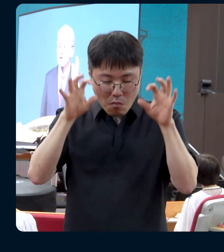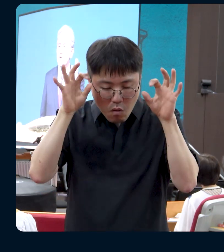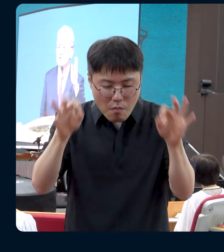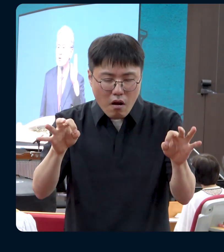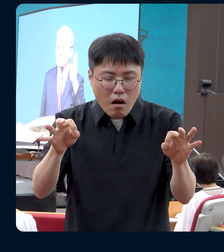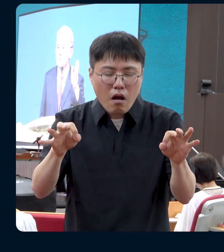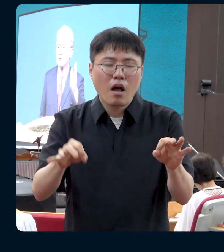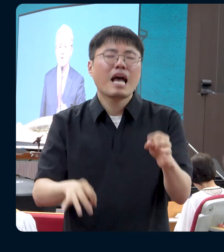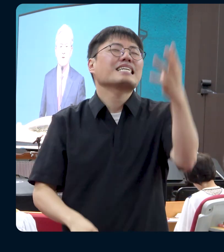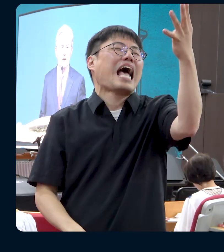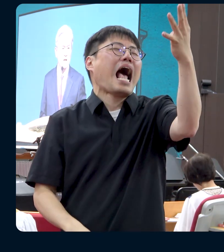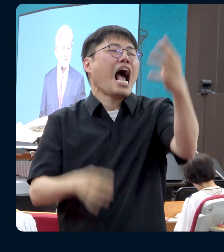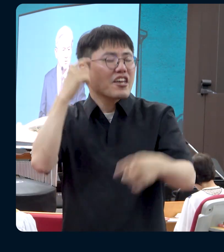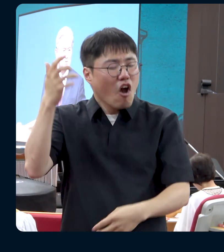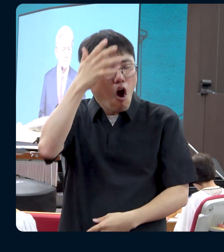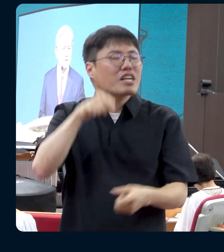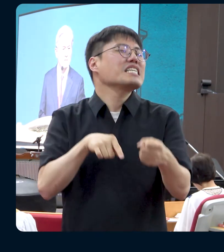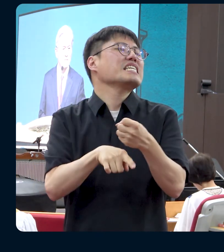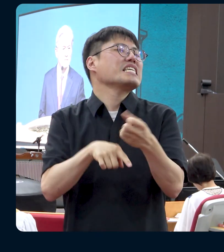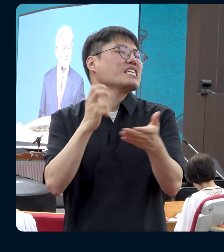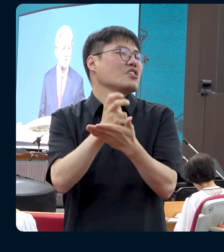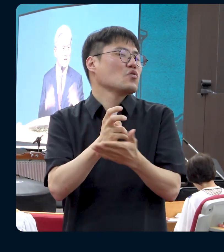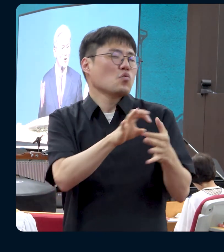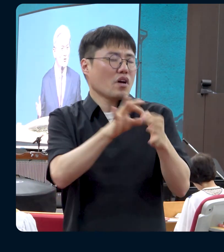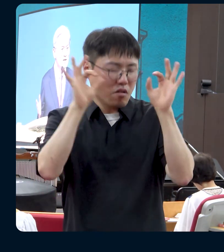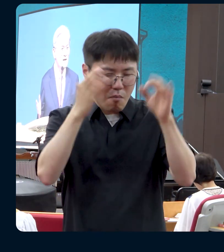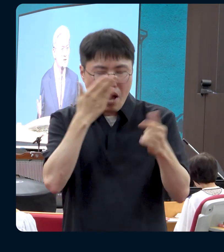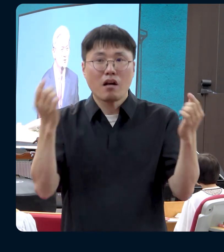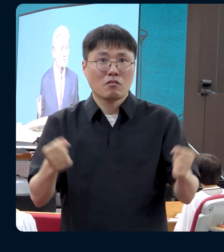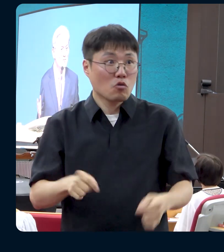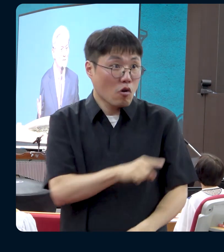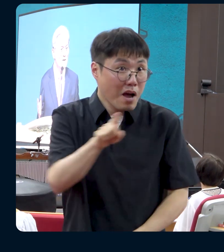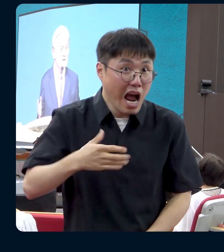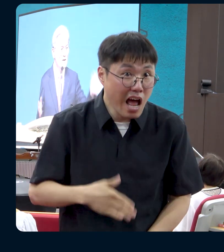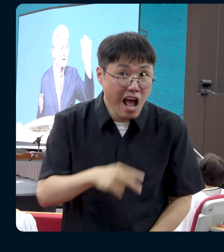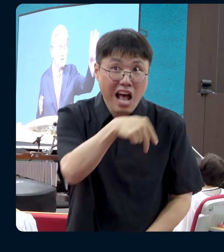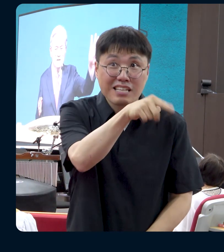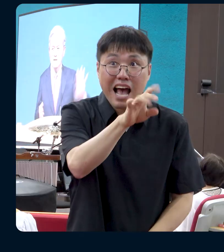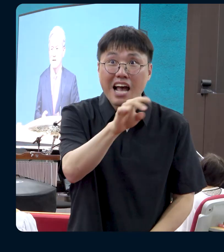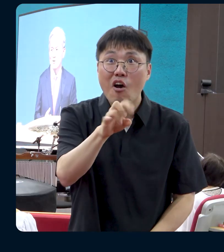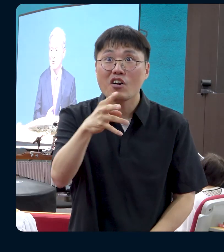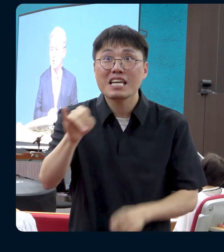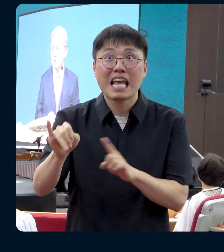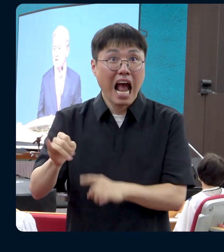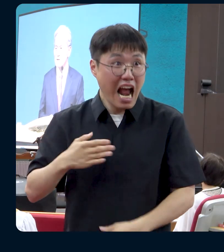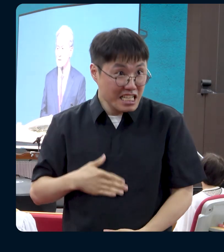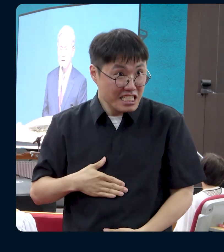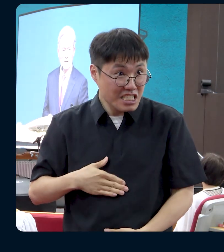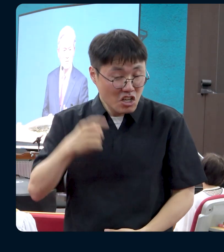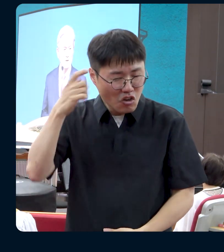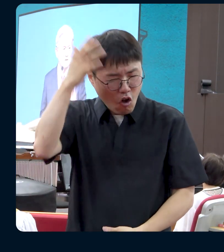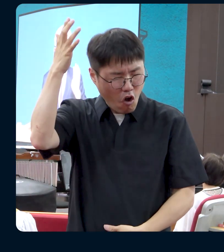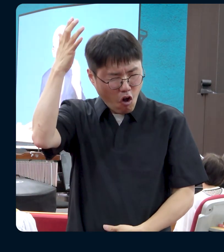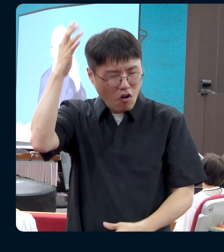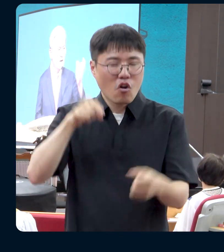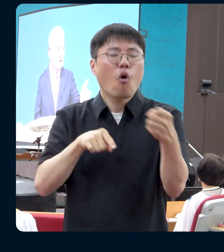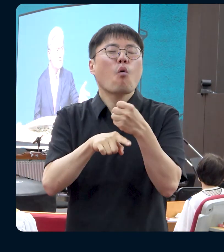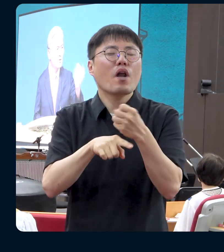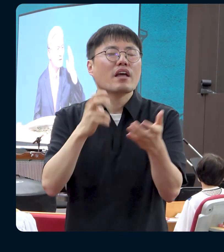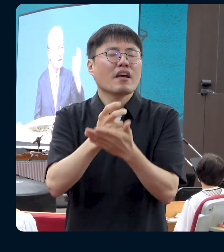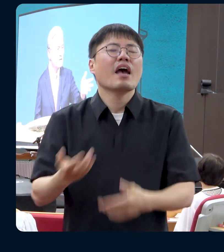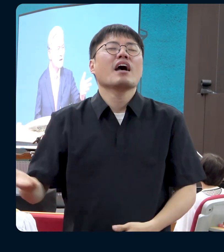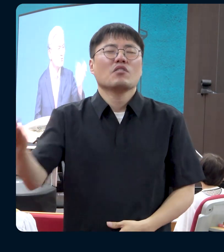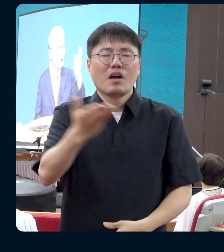저는 사형리를 보면서 깨닫게 되었습니다. 여러분, 사형리 아시죠? 4가지 영적 원리. 하나님은